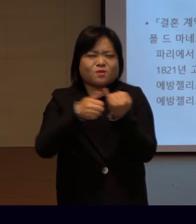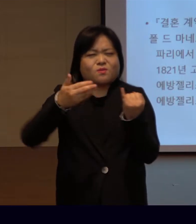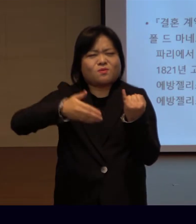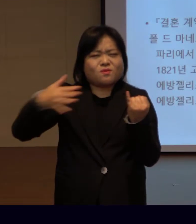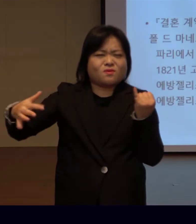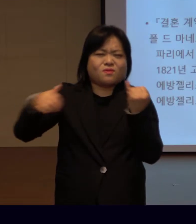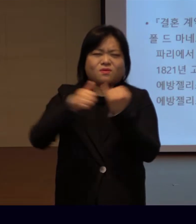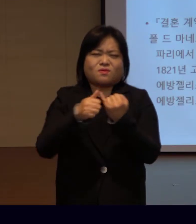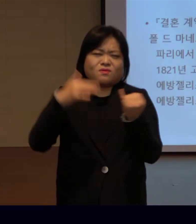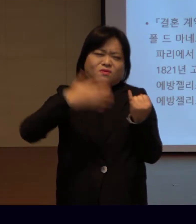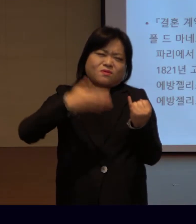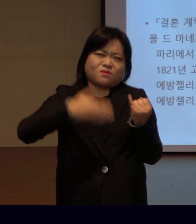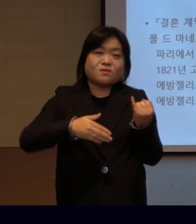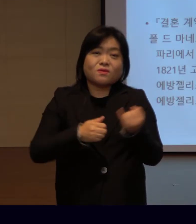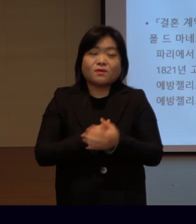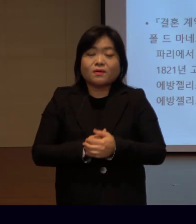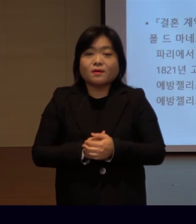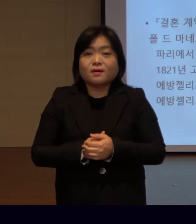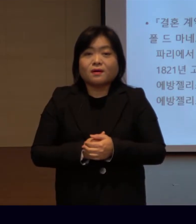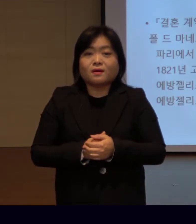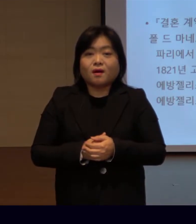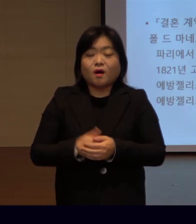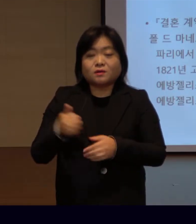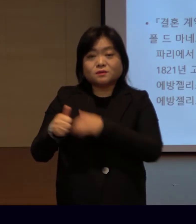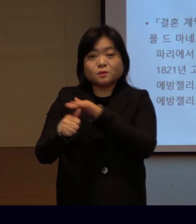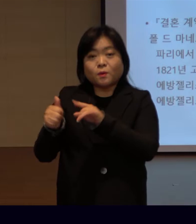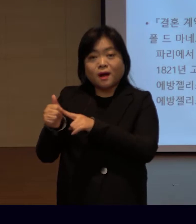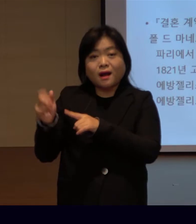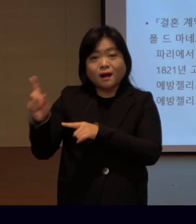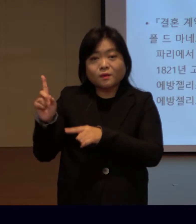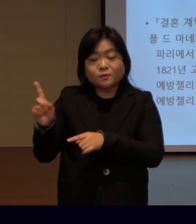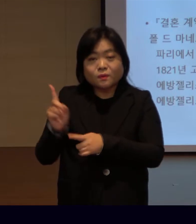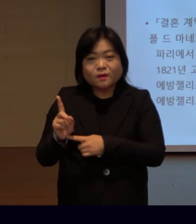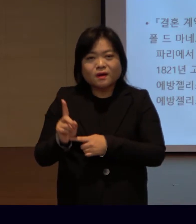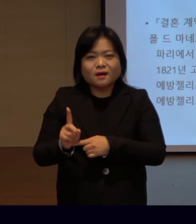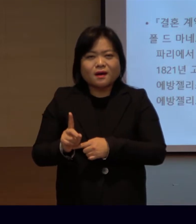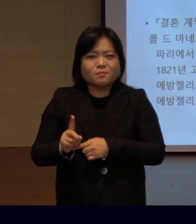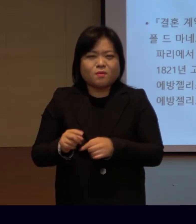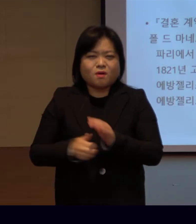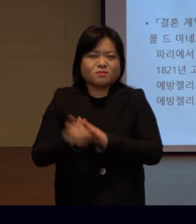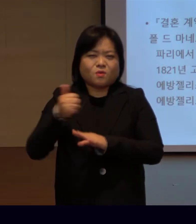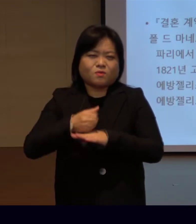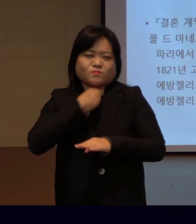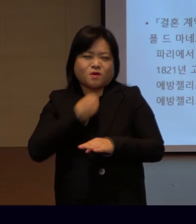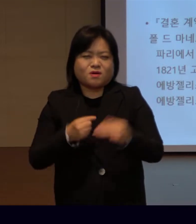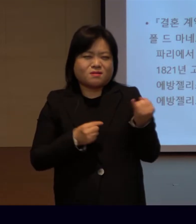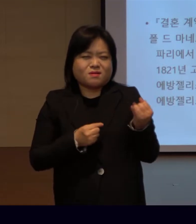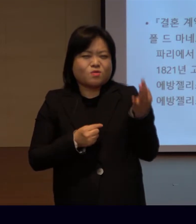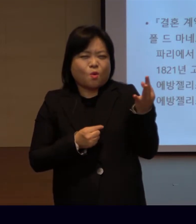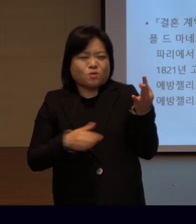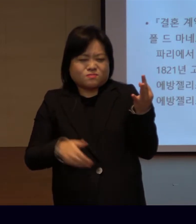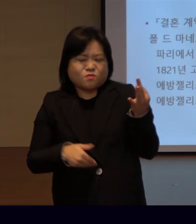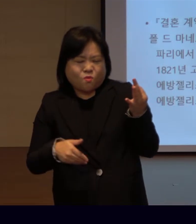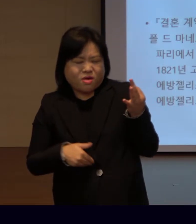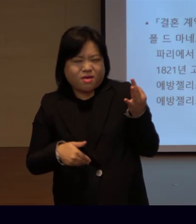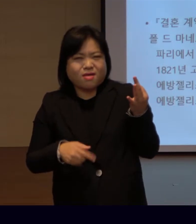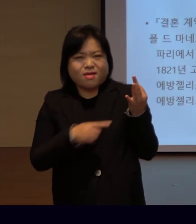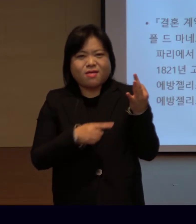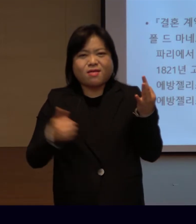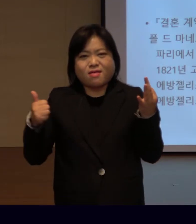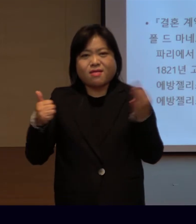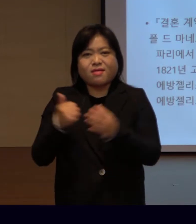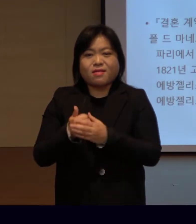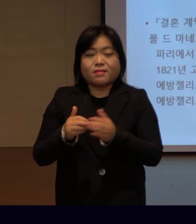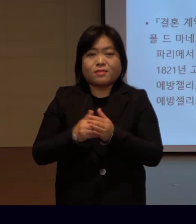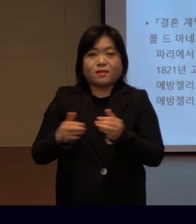겁니다. 어떤 총각 하나도 자기도 이제 야심이 있어서 그 여자의 지참금이 꼭 필요한 거예요.